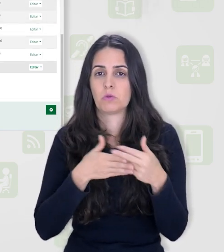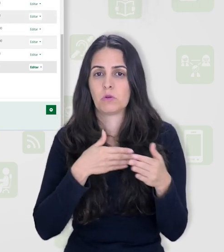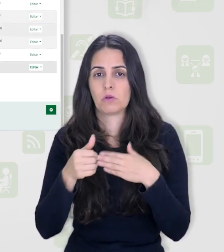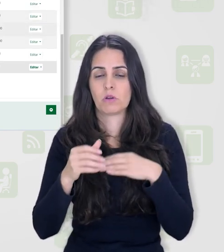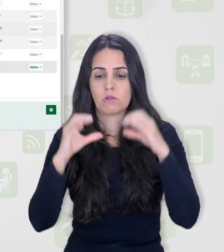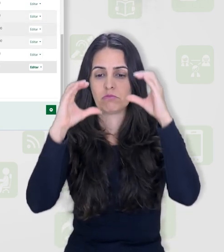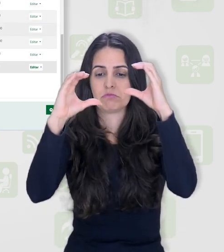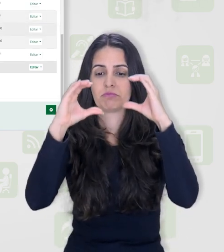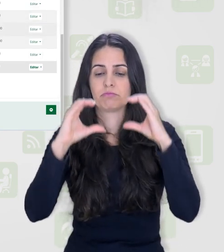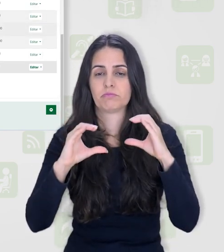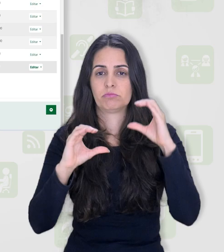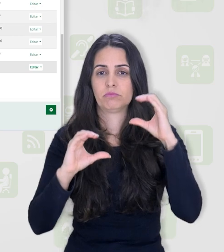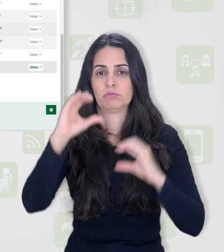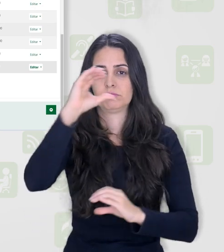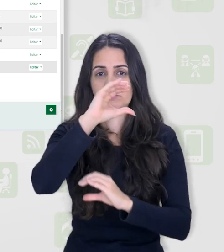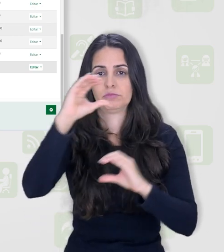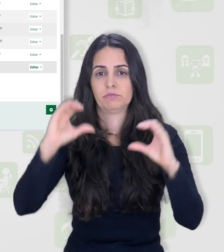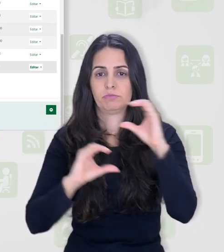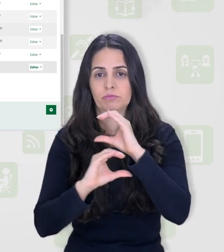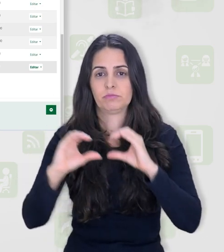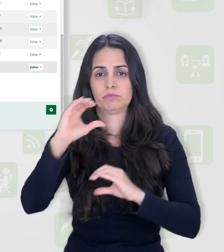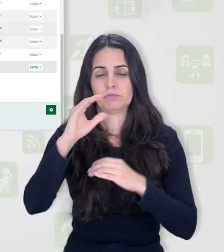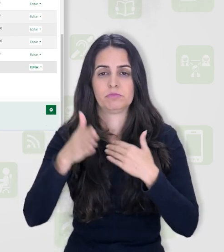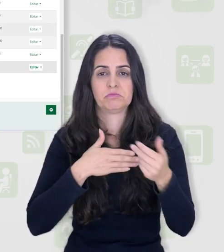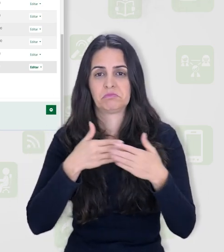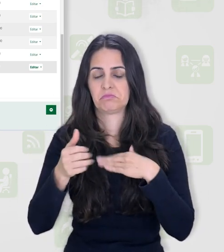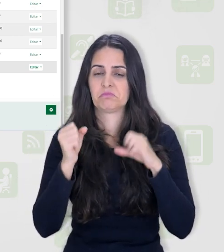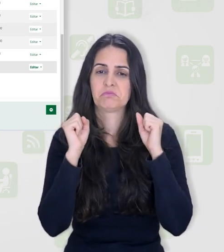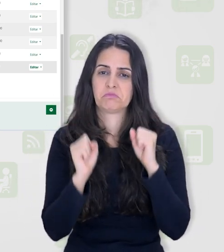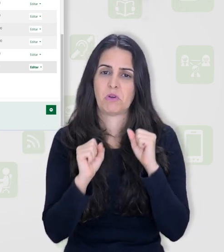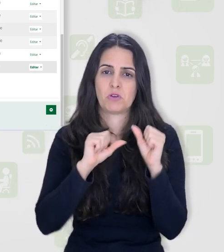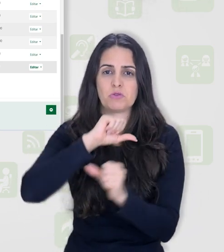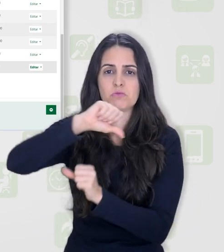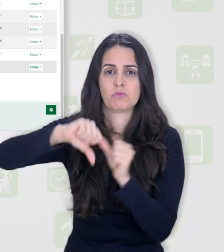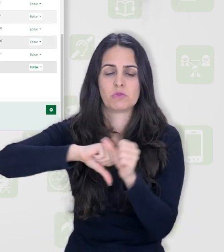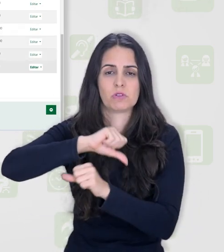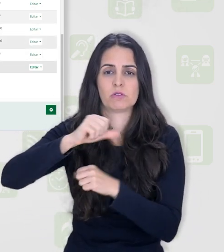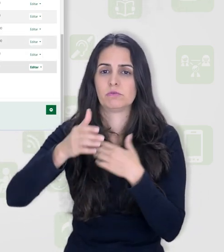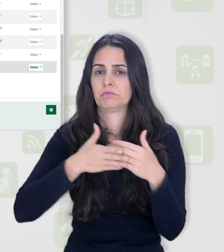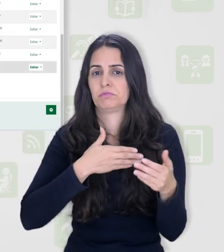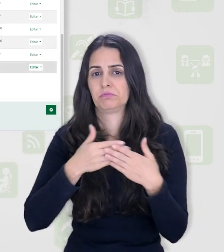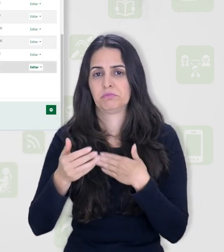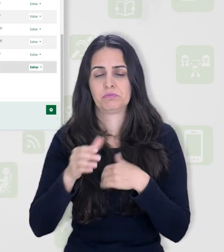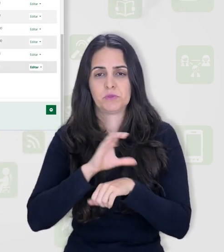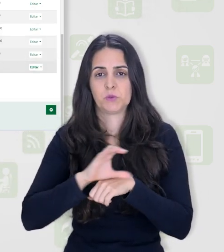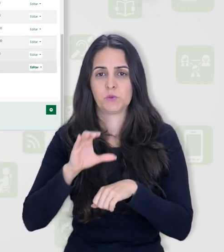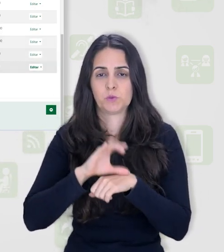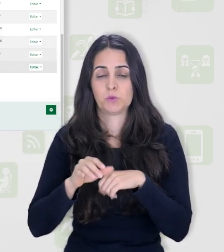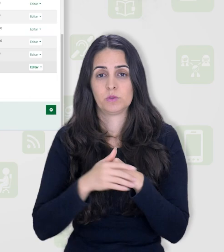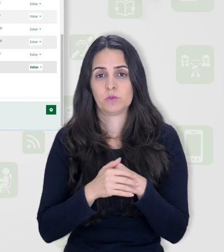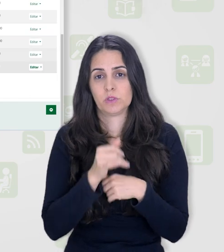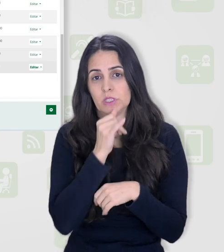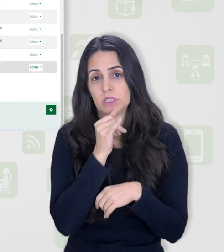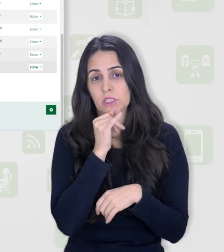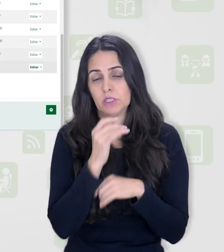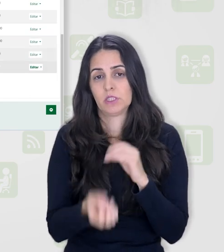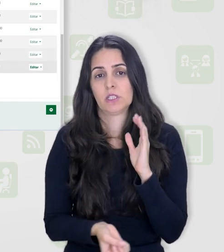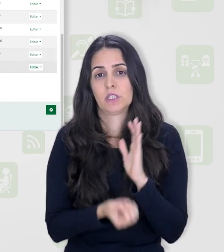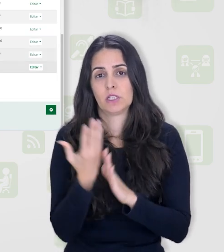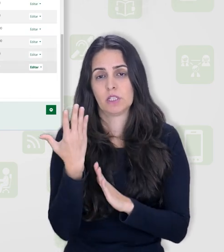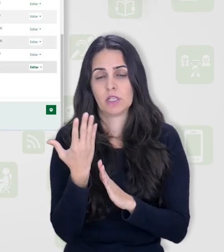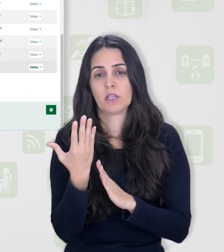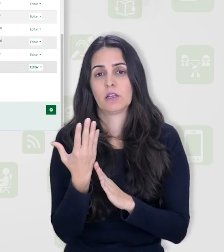das atividades aqui independente da ordem em que elas estão dispostas no curso então por exemplo eu criei aqui